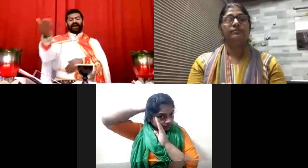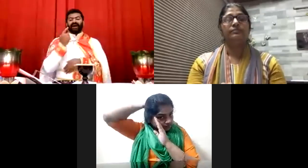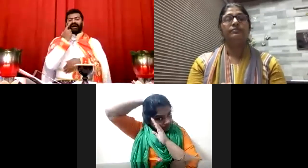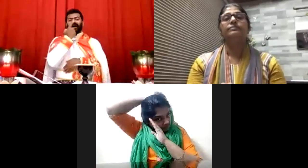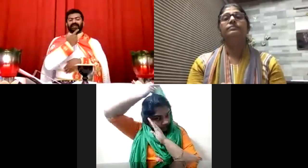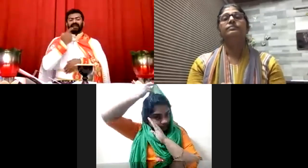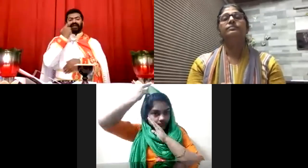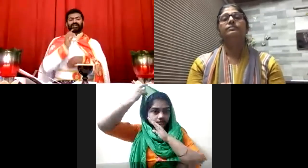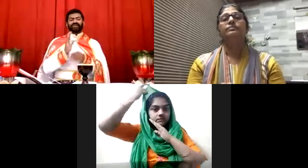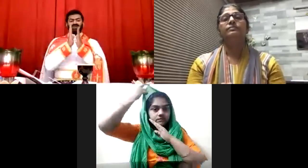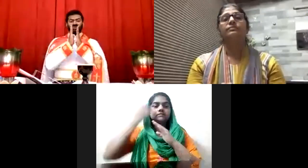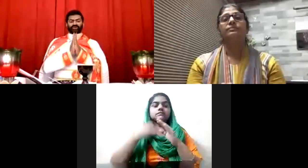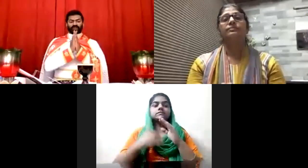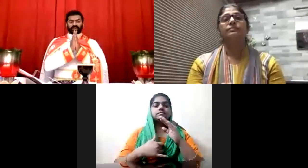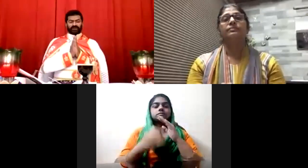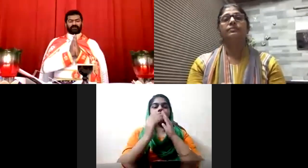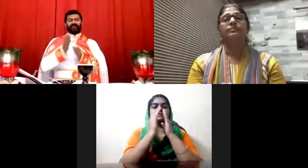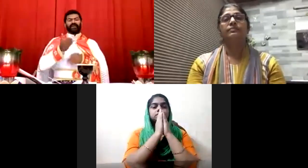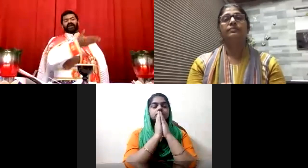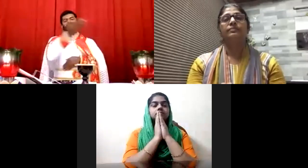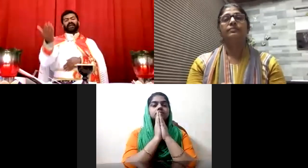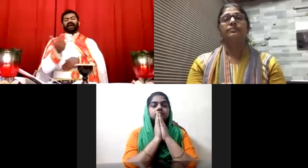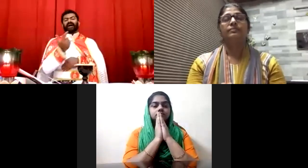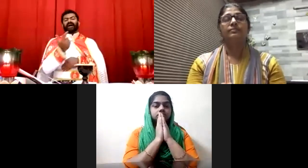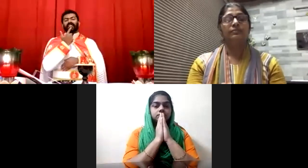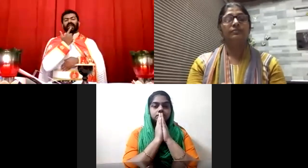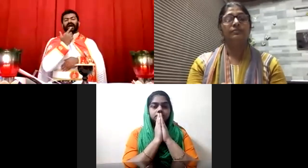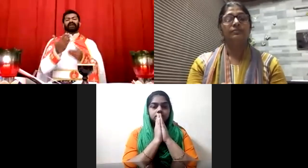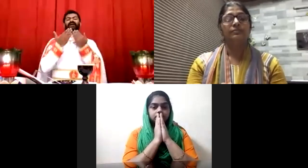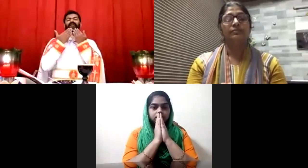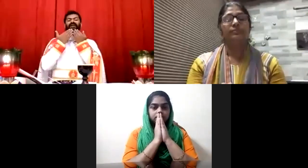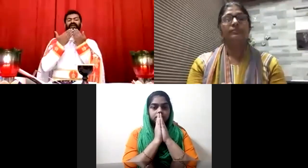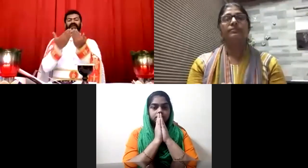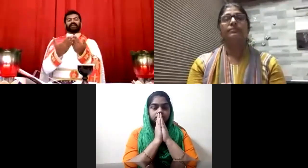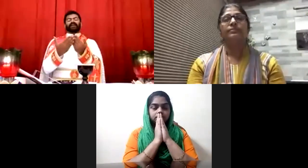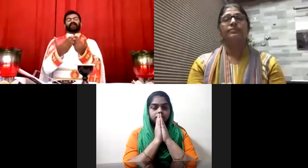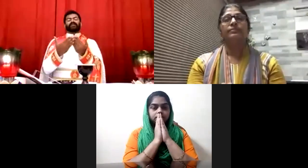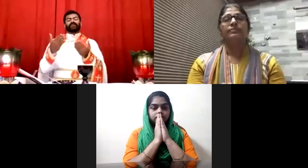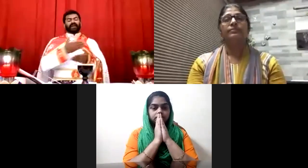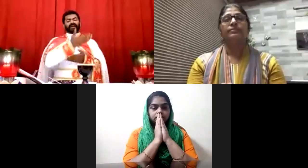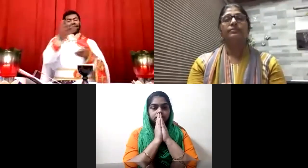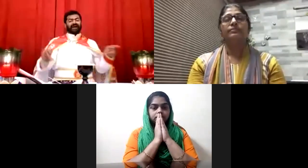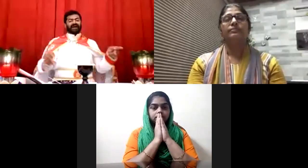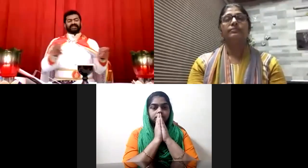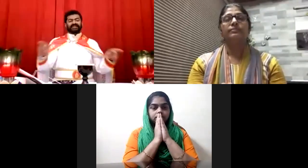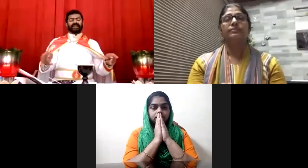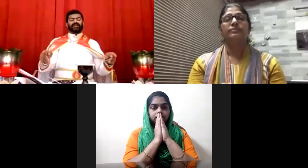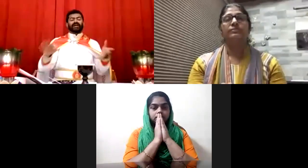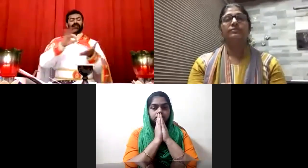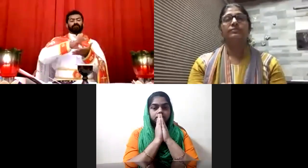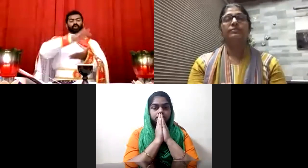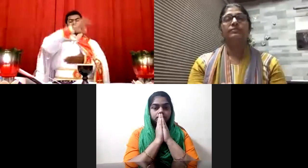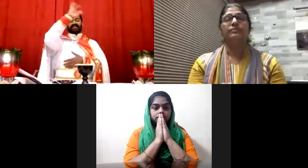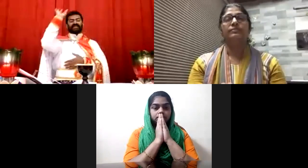എല്ലാ അധരങ്ങളിൽ നിന്ന് സ്തുതിയും എല്ലാ നാവുകളിൽ നിന്ന് കൃതജ്ഞതയും എല്ലാ സൃഷ്ടികളിൽ